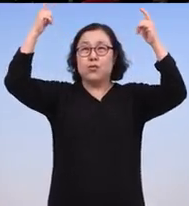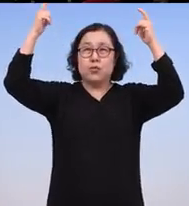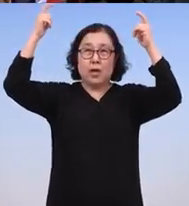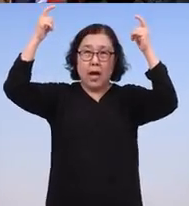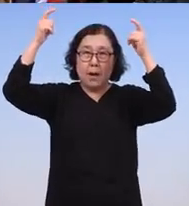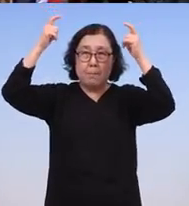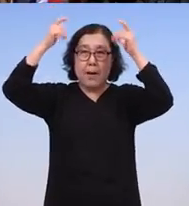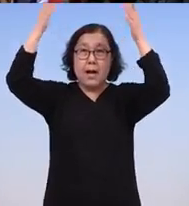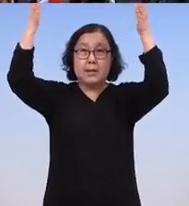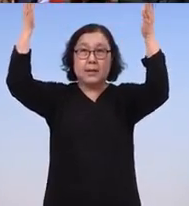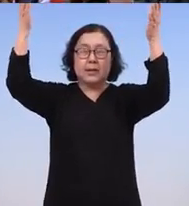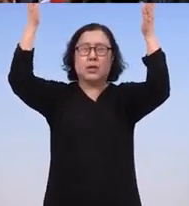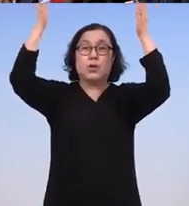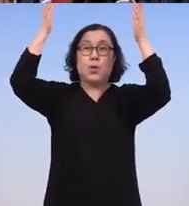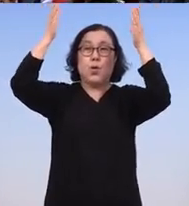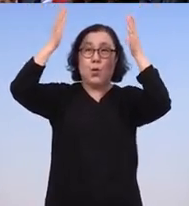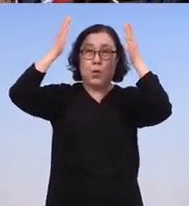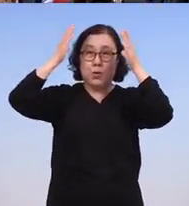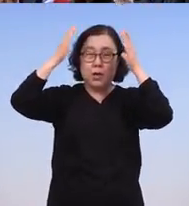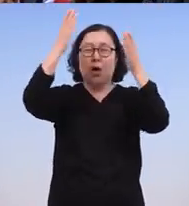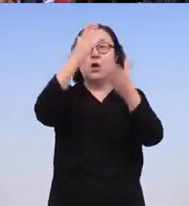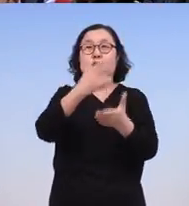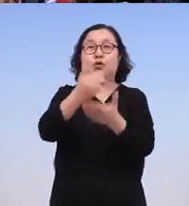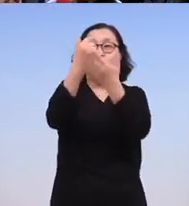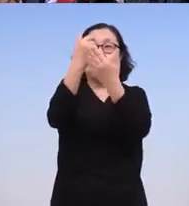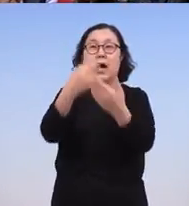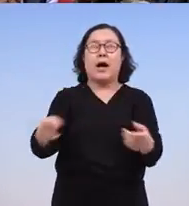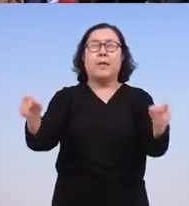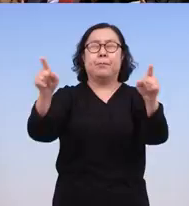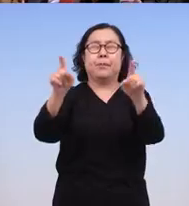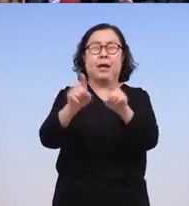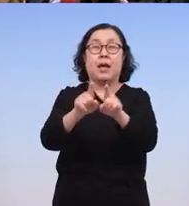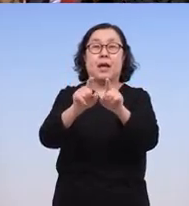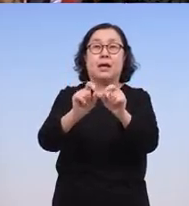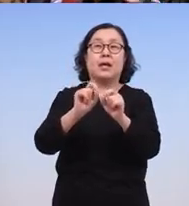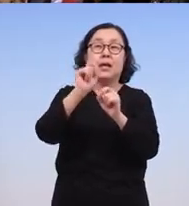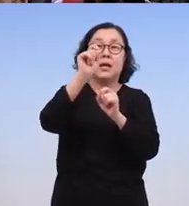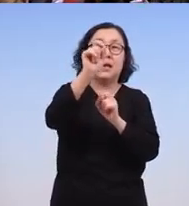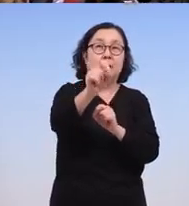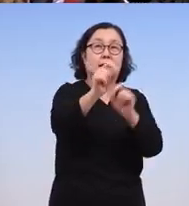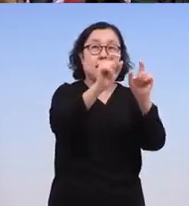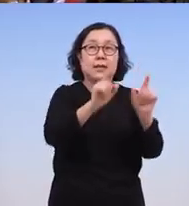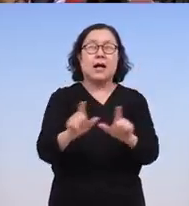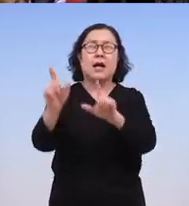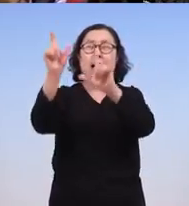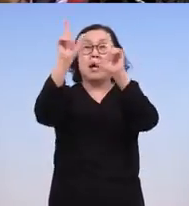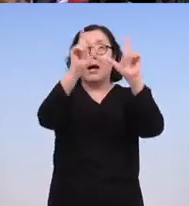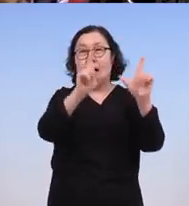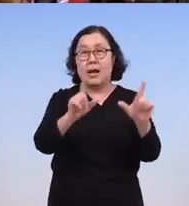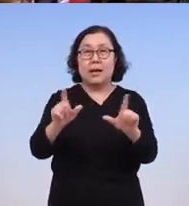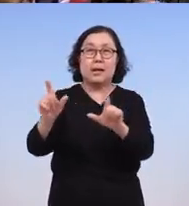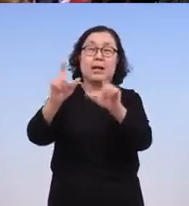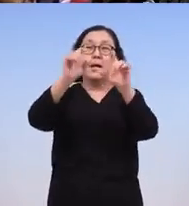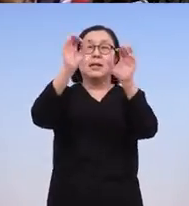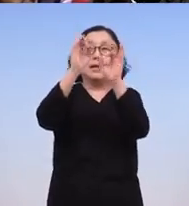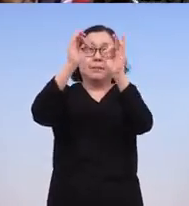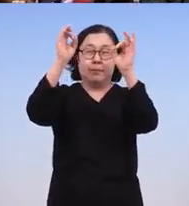내려놓고 빛난 멸류관 받아 쓰고서 주와 우리 1절 다시 한번